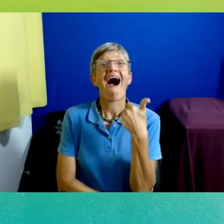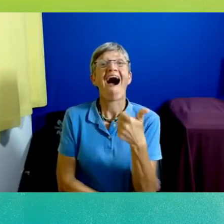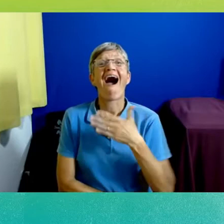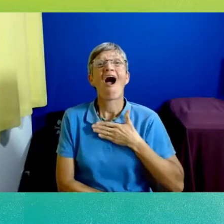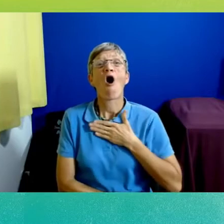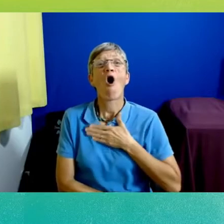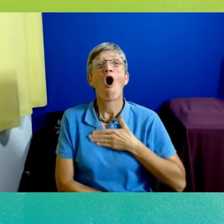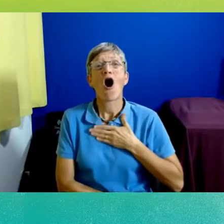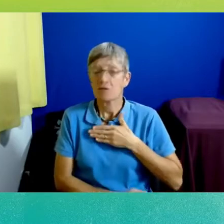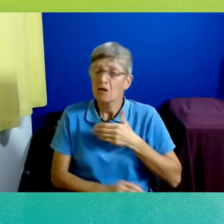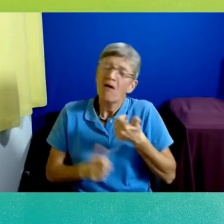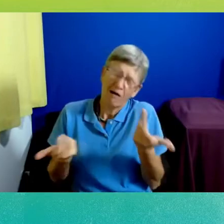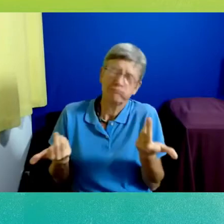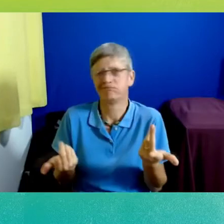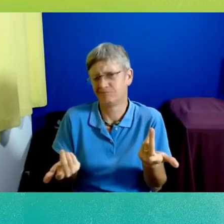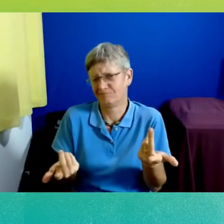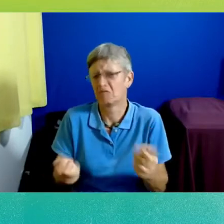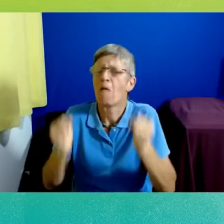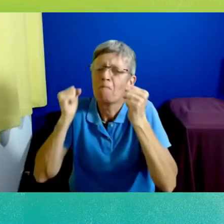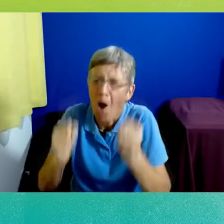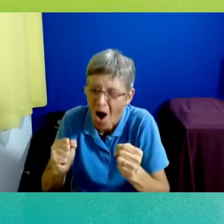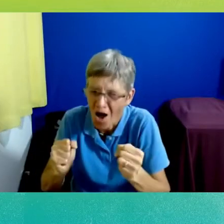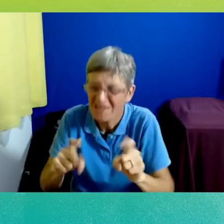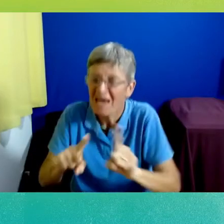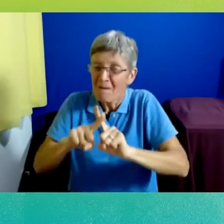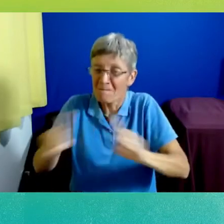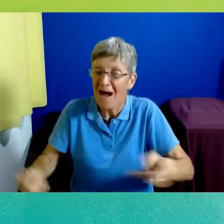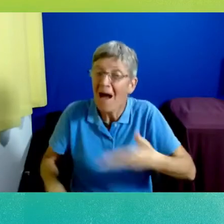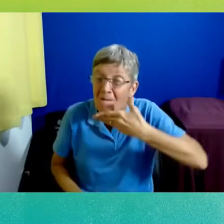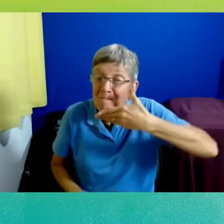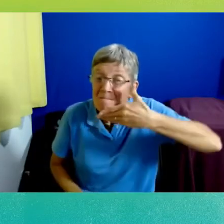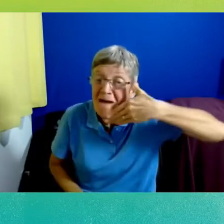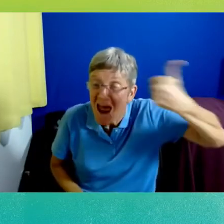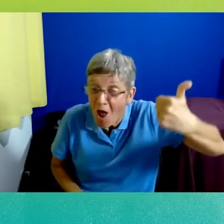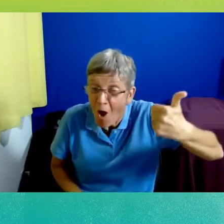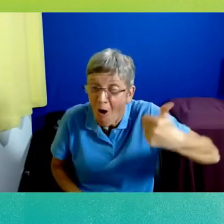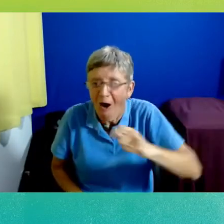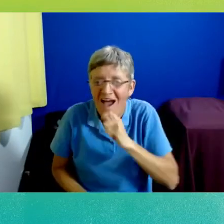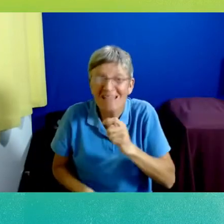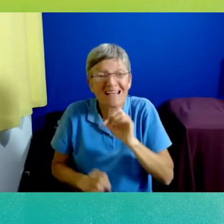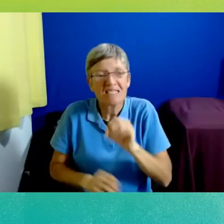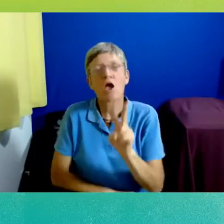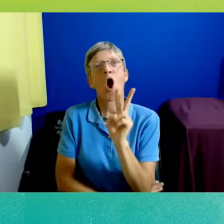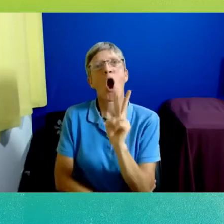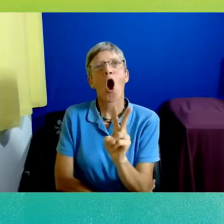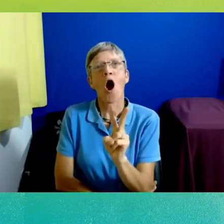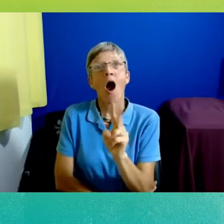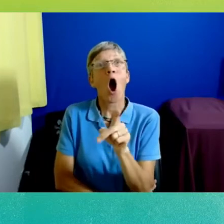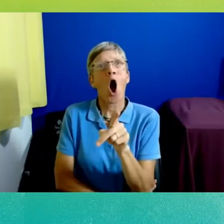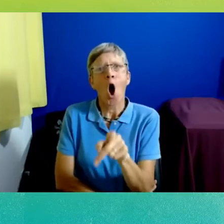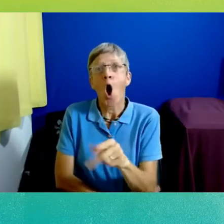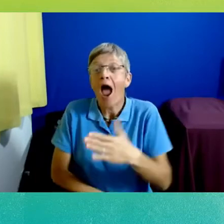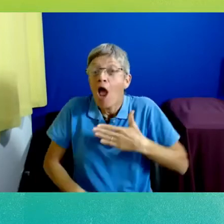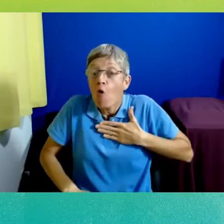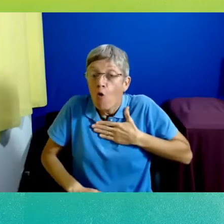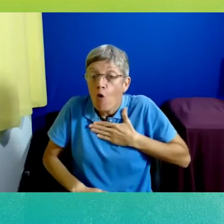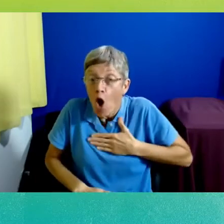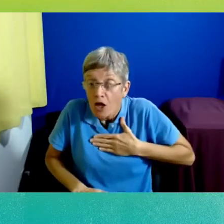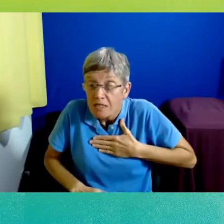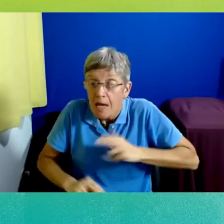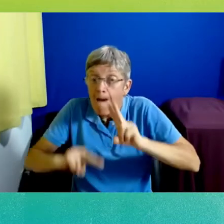Não pode apenas assistir, gostar, achar legal e pronto. Mas, claro que pode, mas